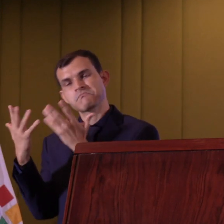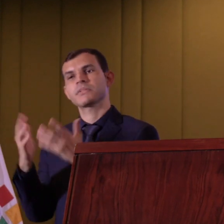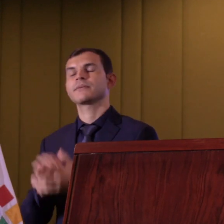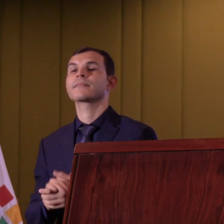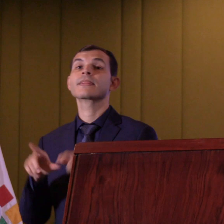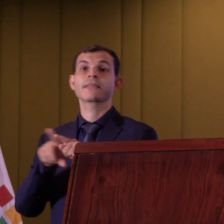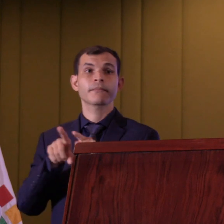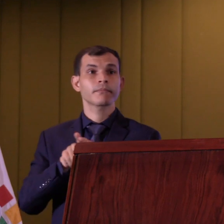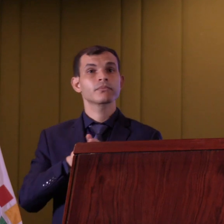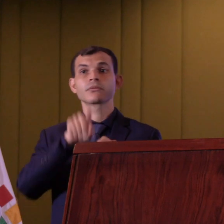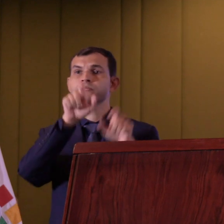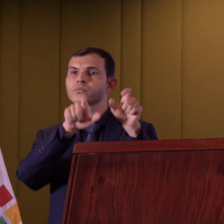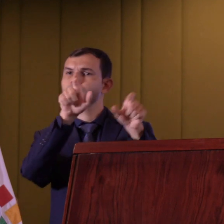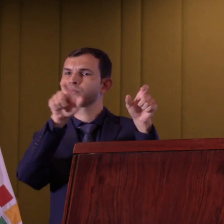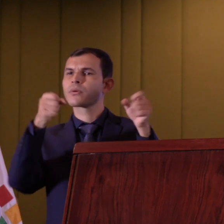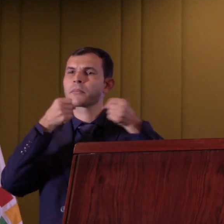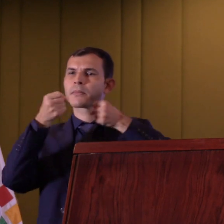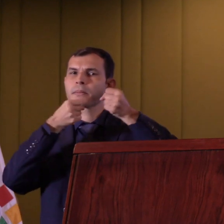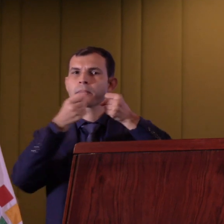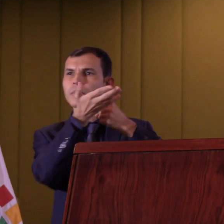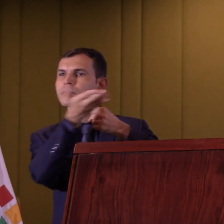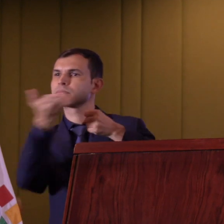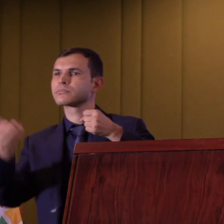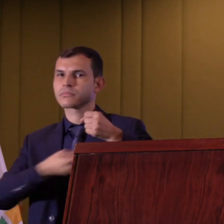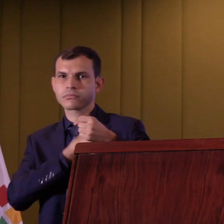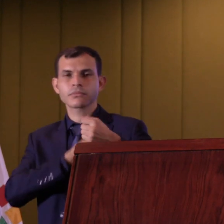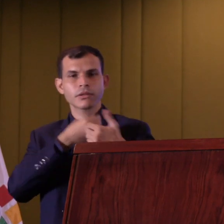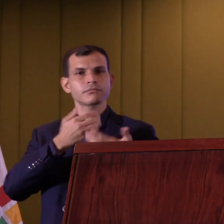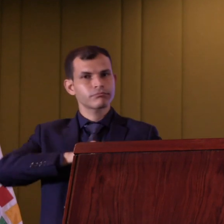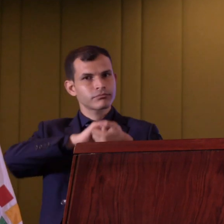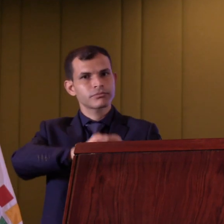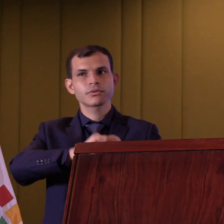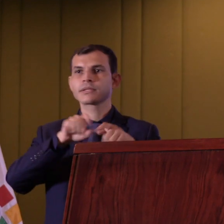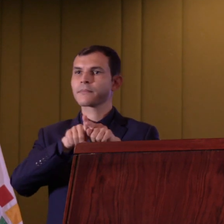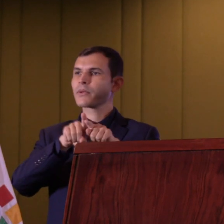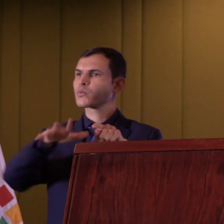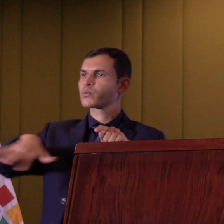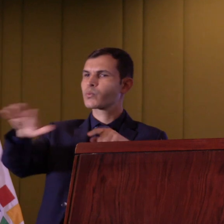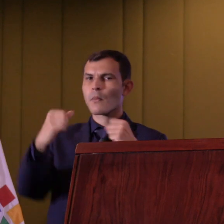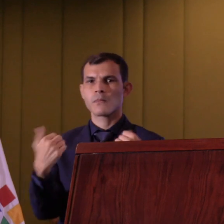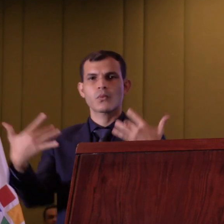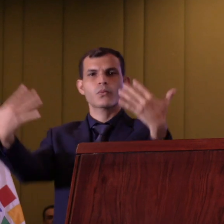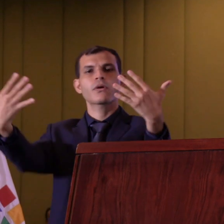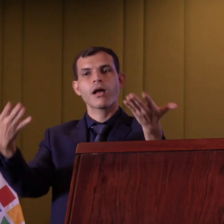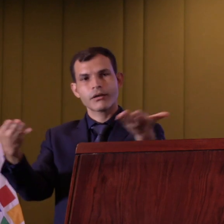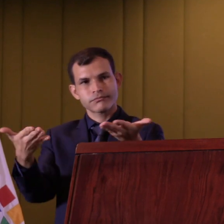Cumprimento a imprensa presente e a todos os senhores e senhoras que estão prestigiando neste momento.